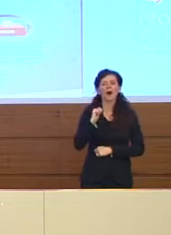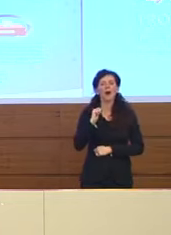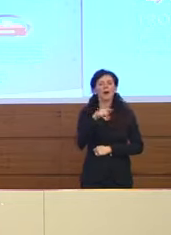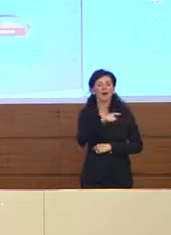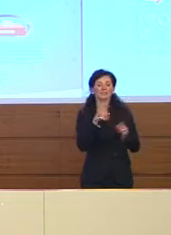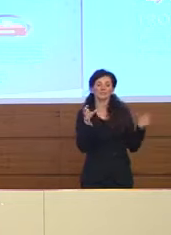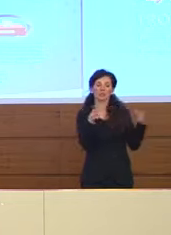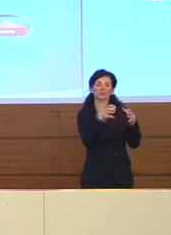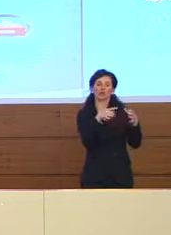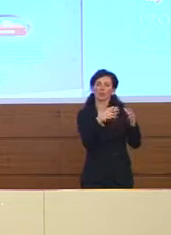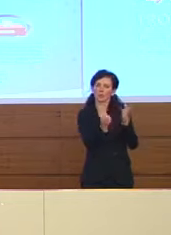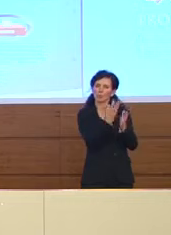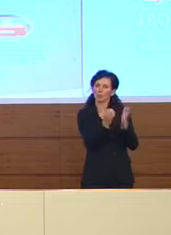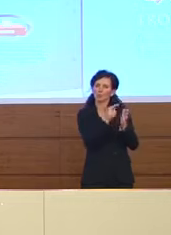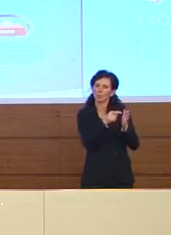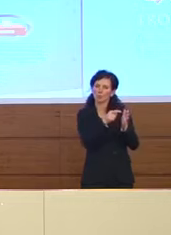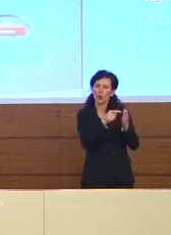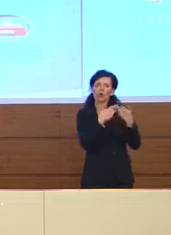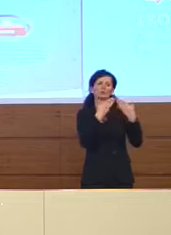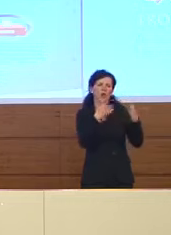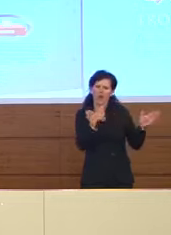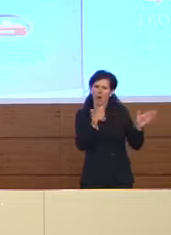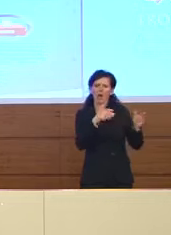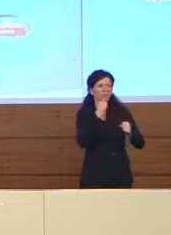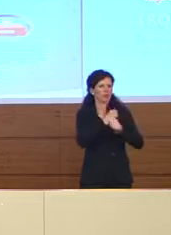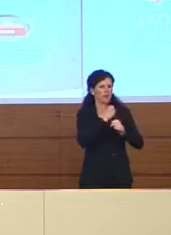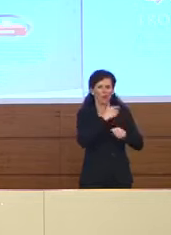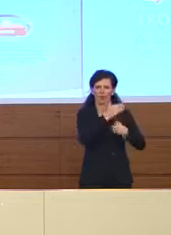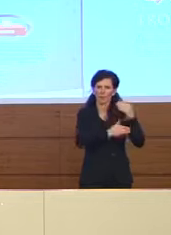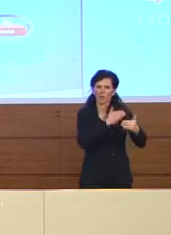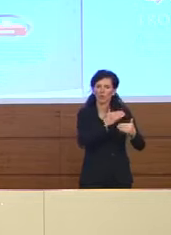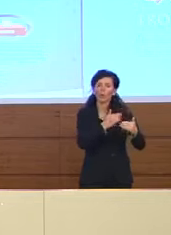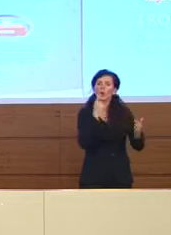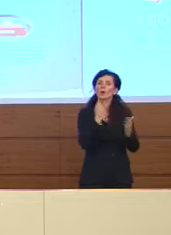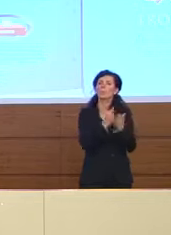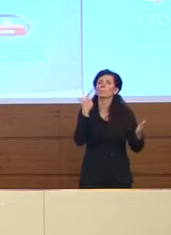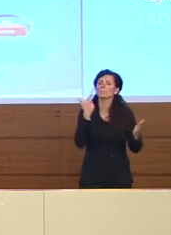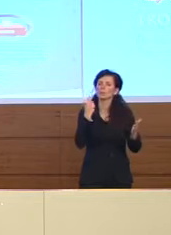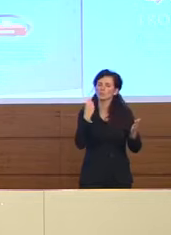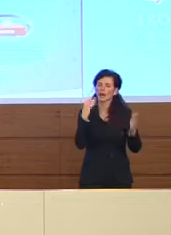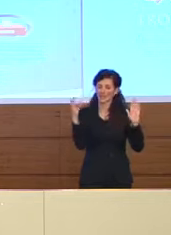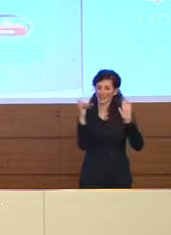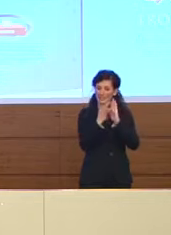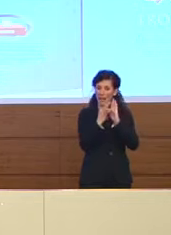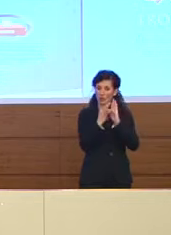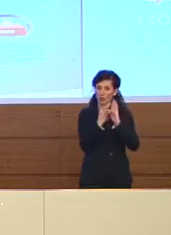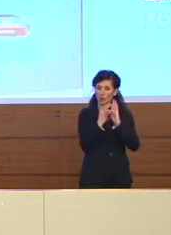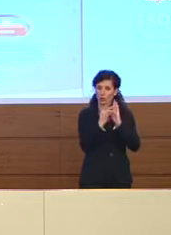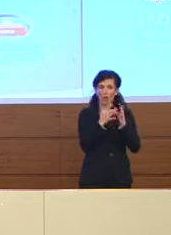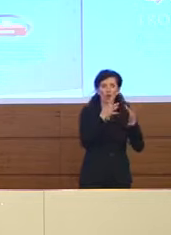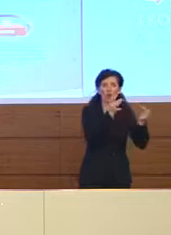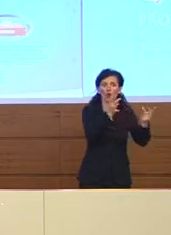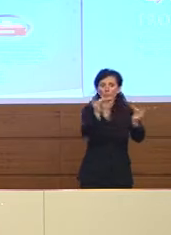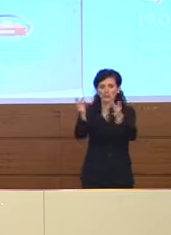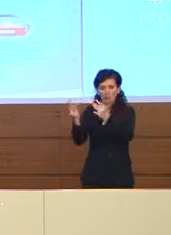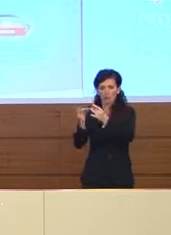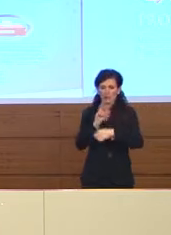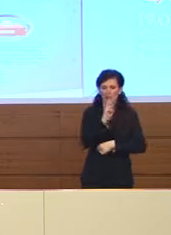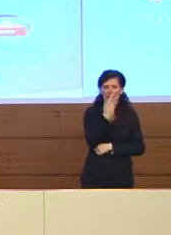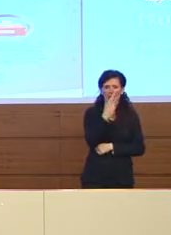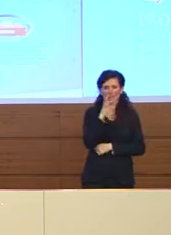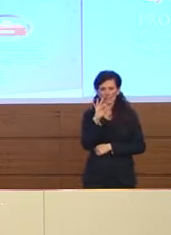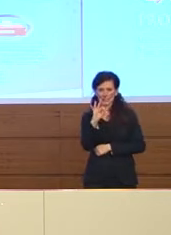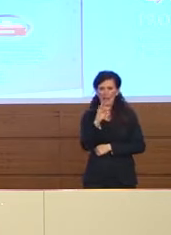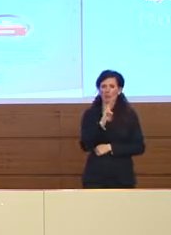prevedere di poter mantenere l'indice di contagiosità cioè con zero nei conti